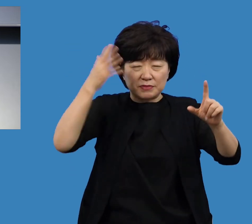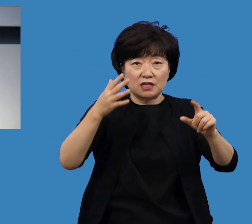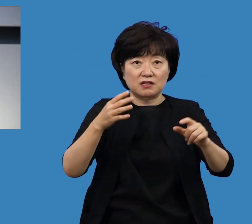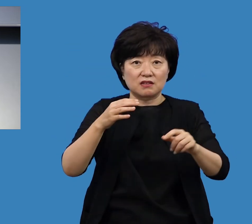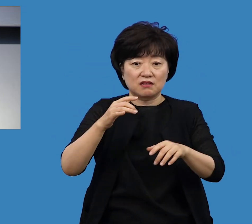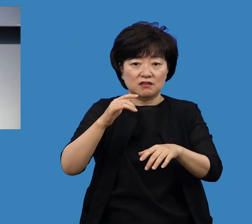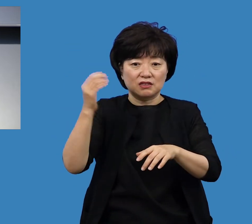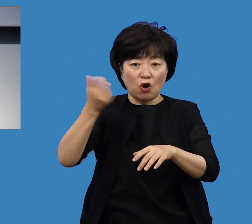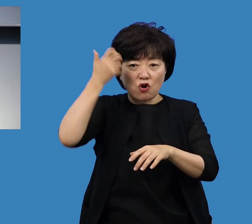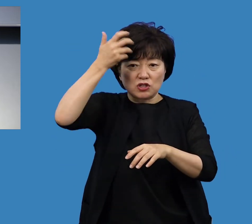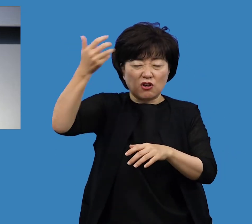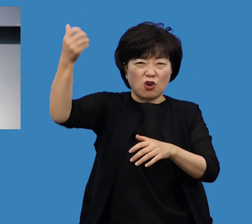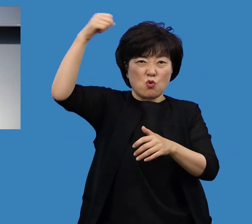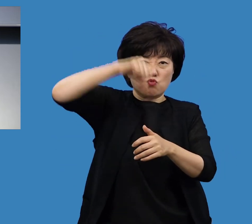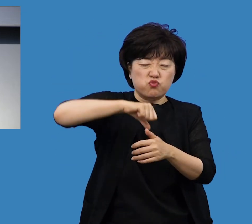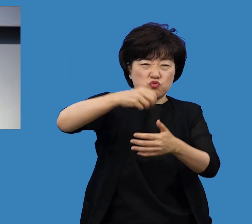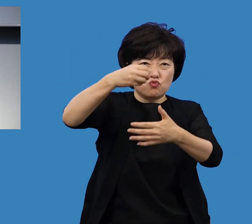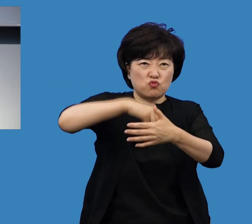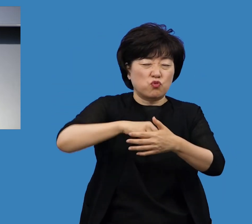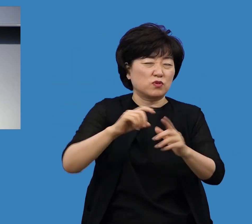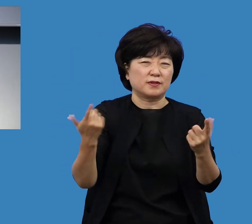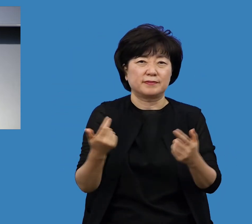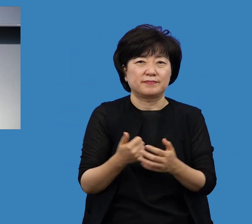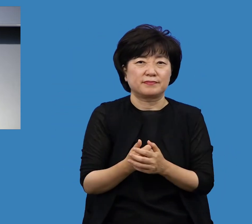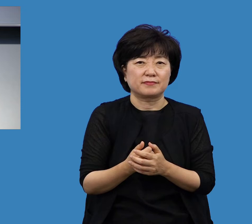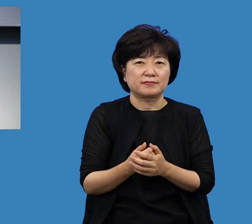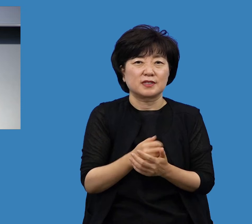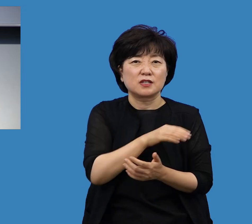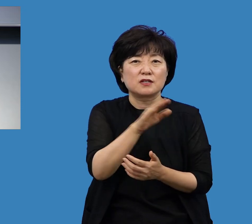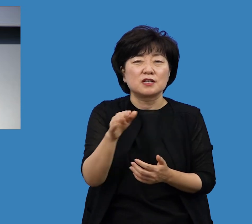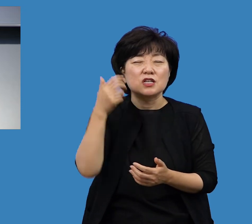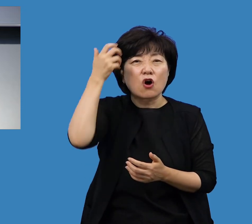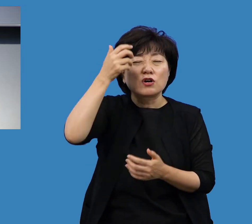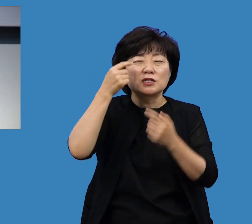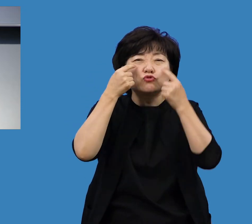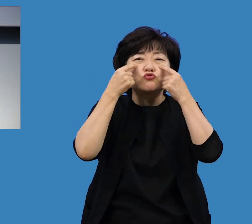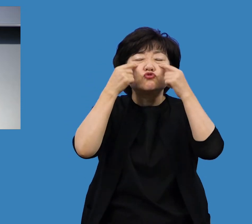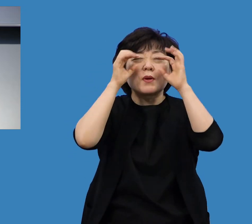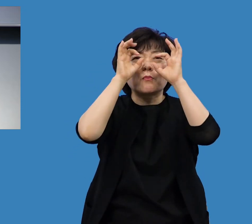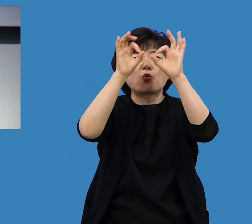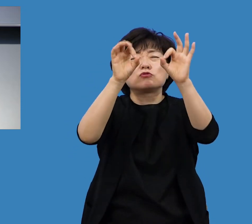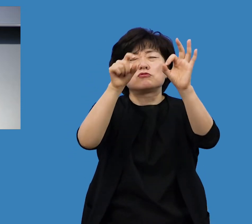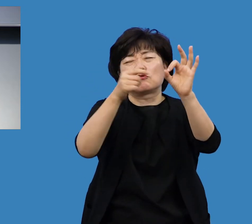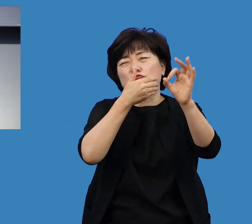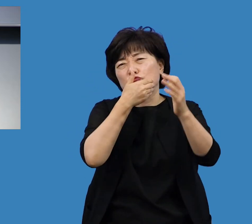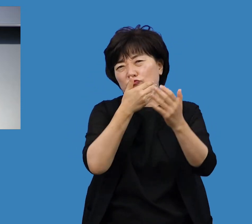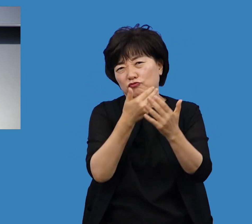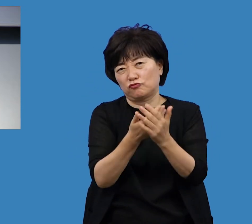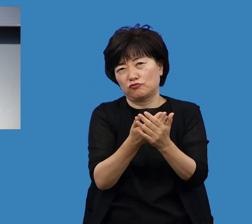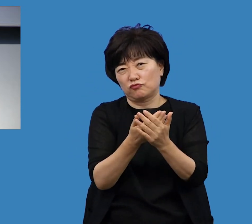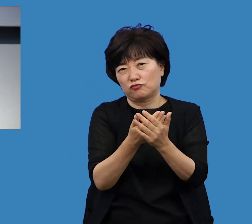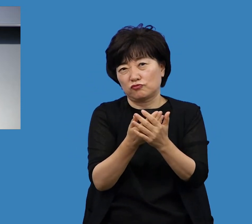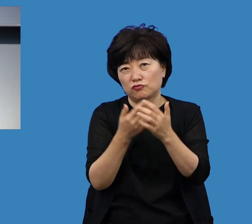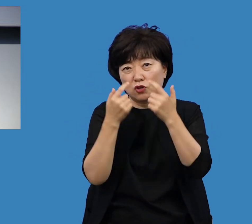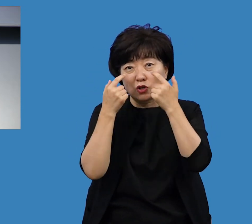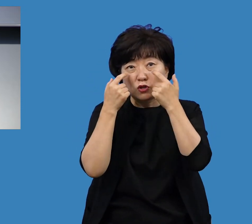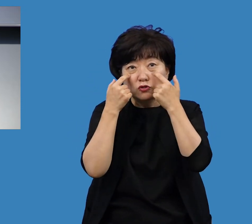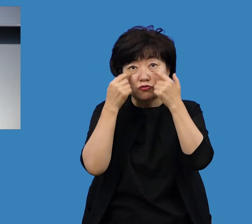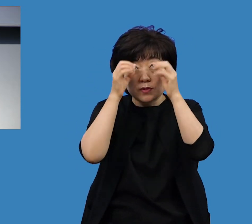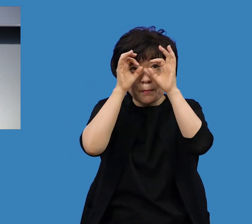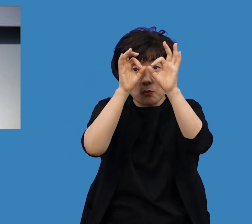영은 여러분 보는 것을 타고 들어옵니다. 그래서 여러분 보는 것은 영적인 것의 문을 열어주는